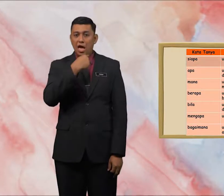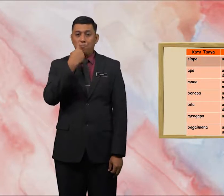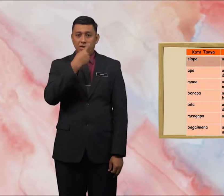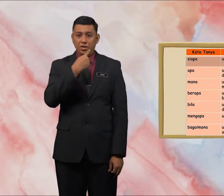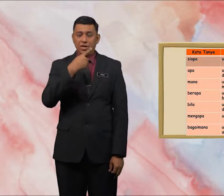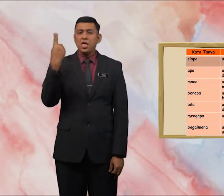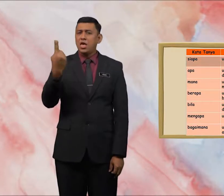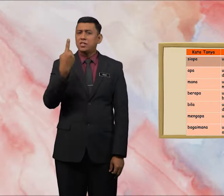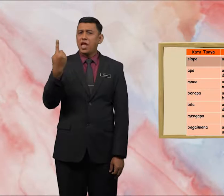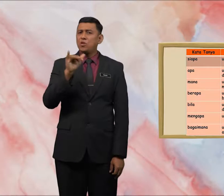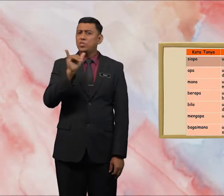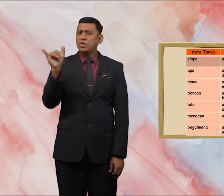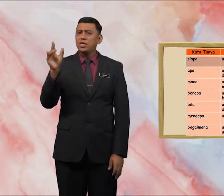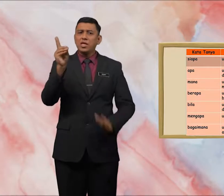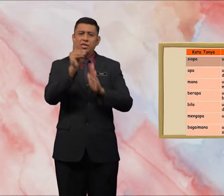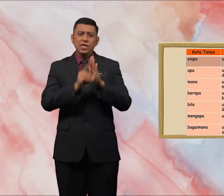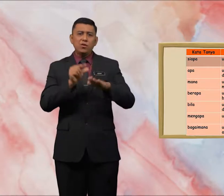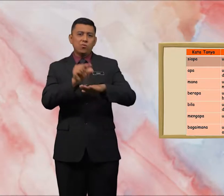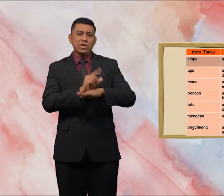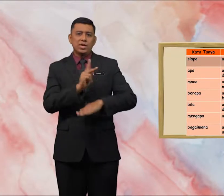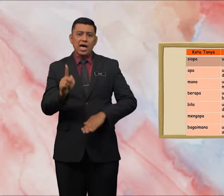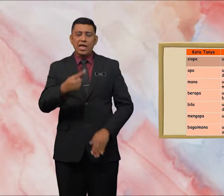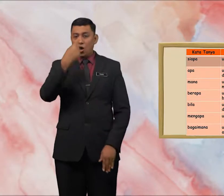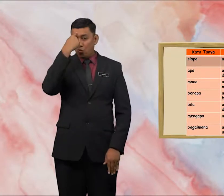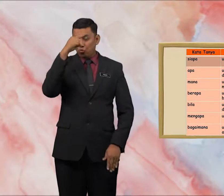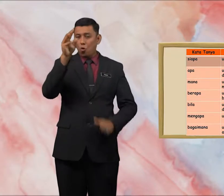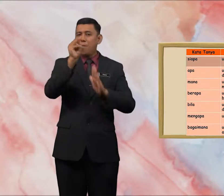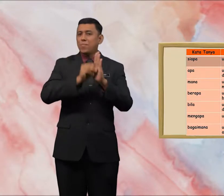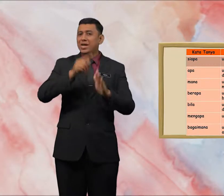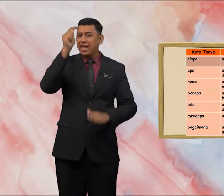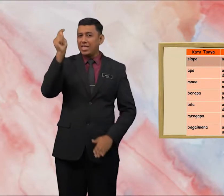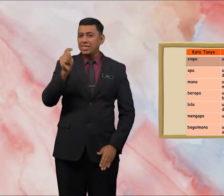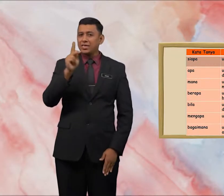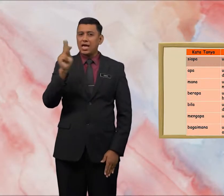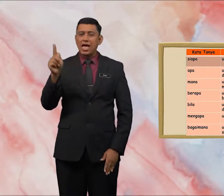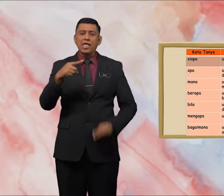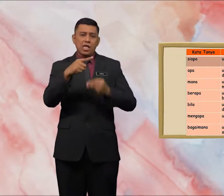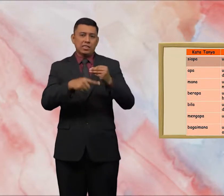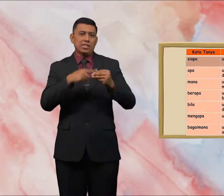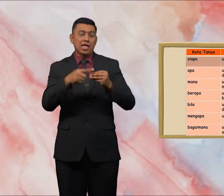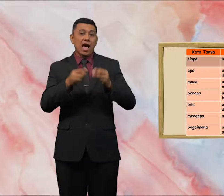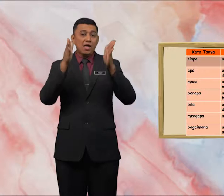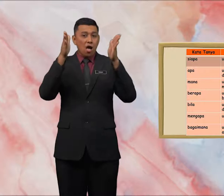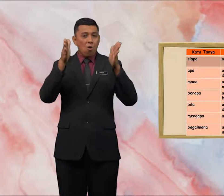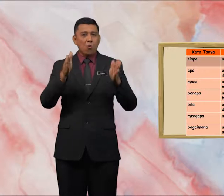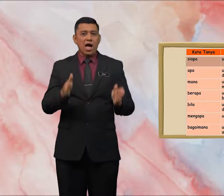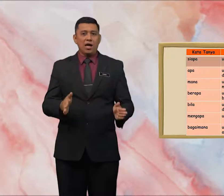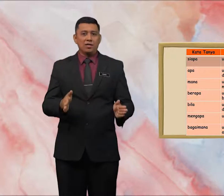Siapa selalunya digunakan untuk menanyakan tentang orang.